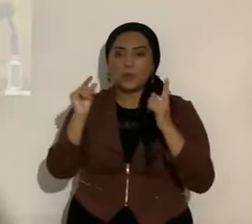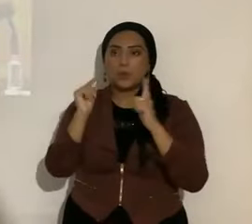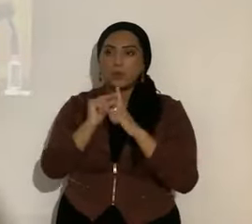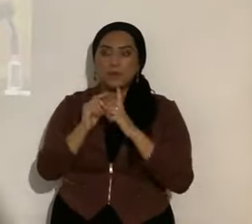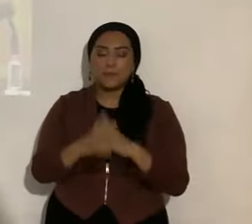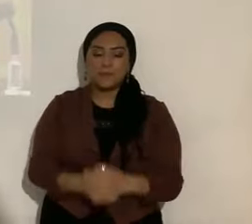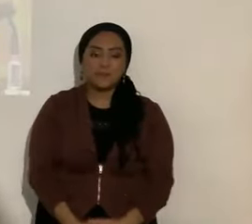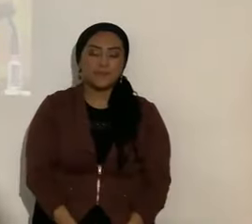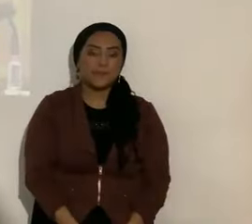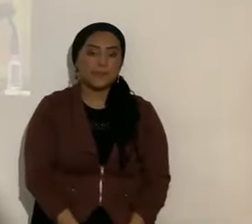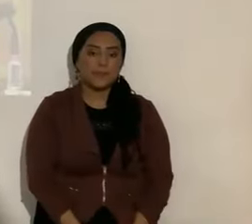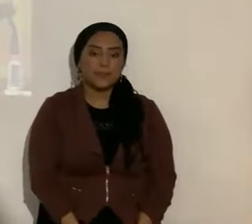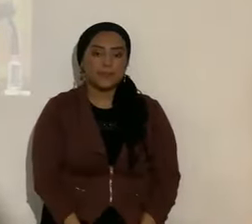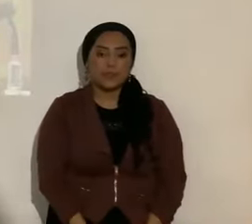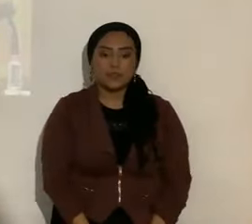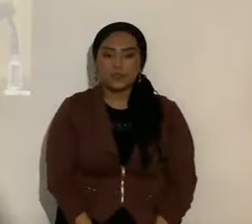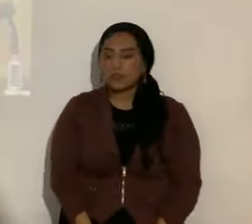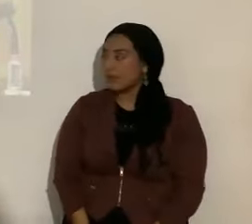Eterno. Miren,